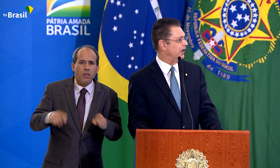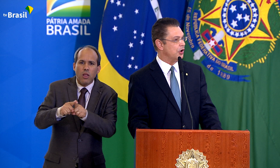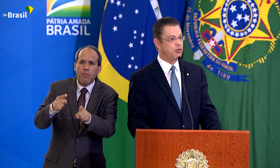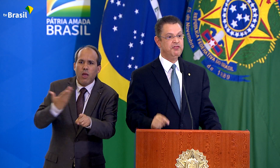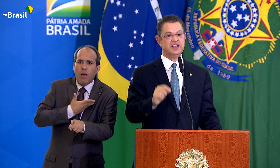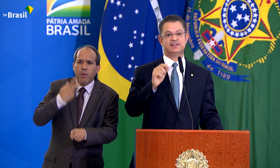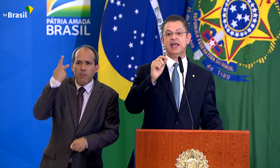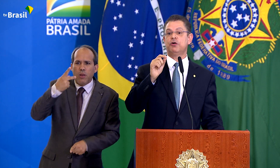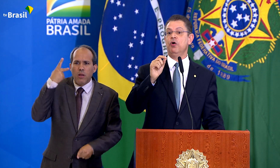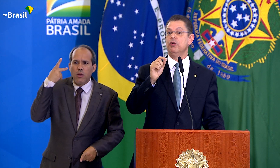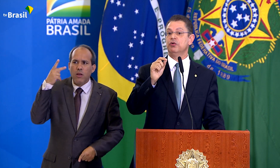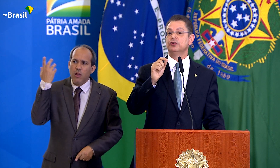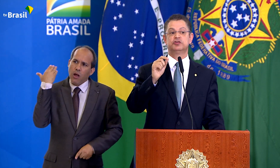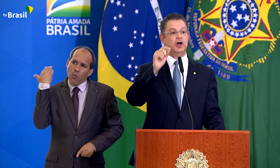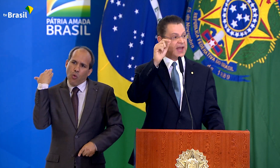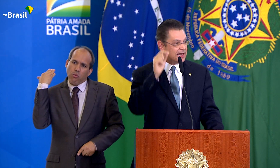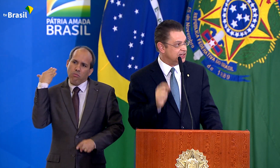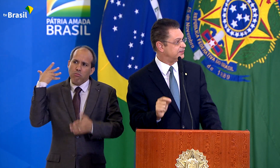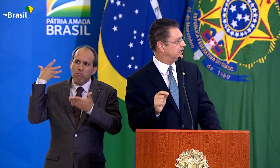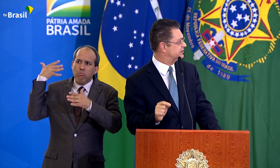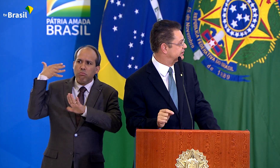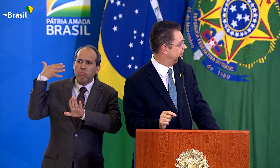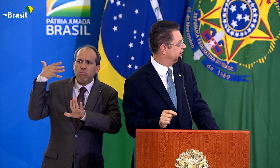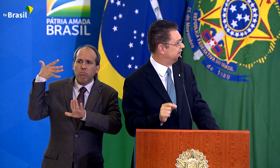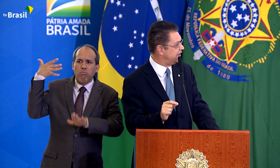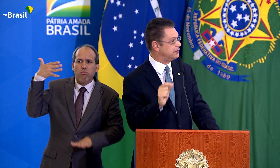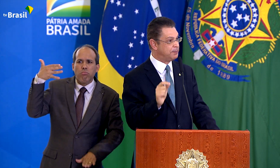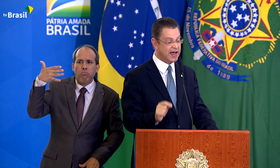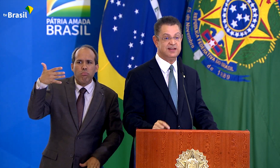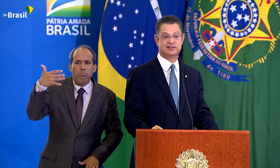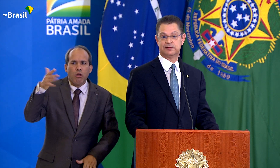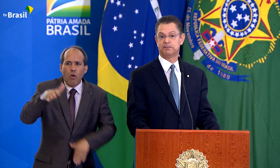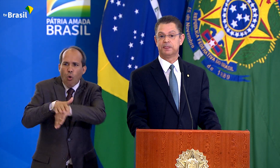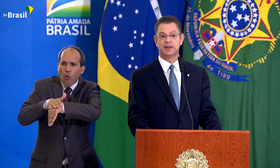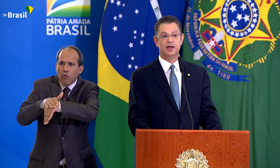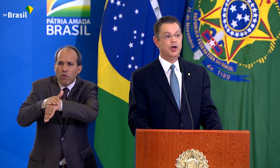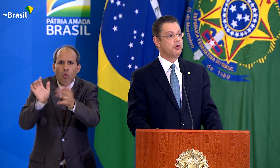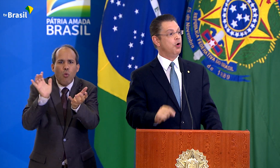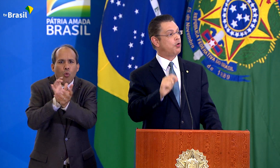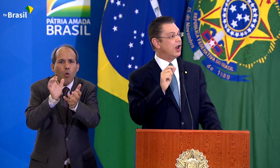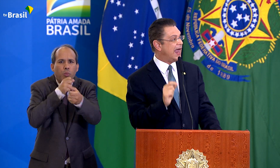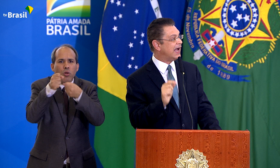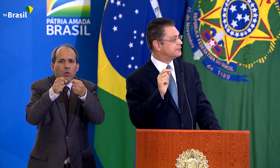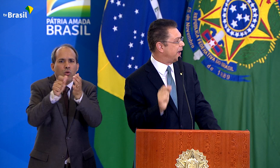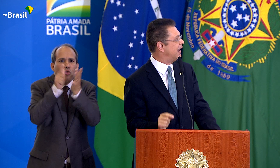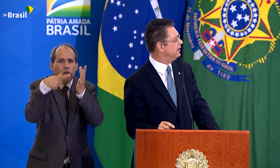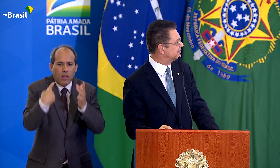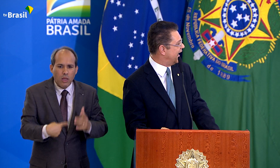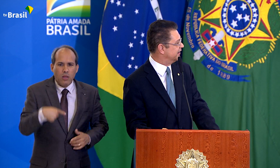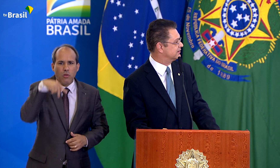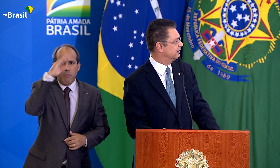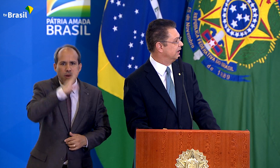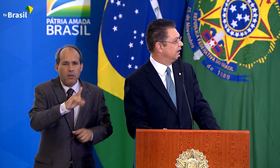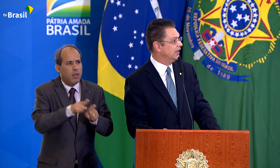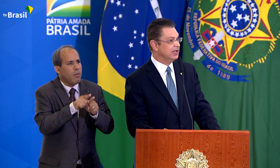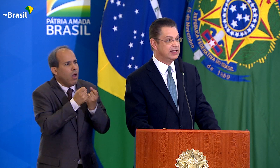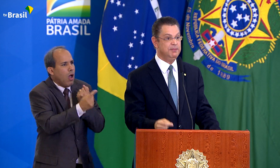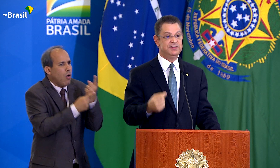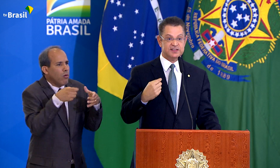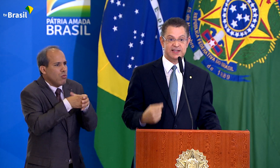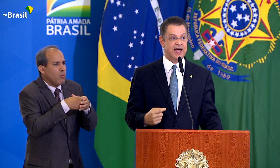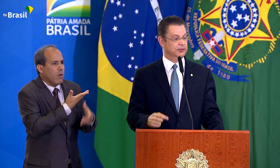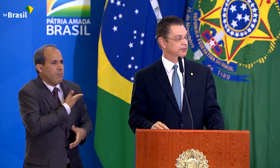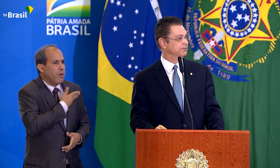dias conversei com jornalistas deste país com colegas parlamentares